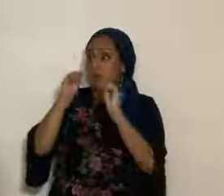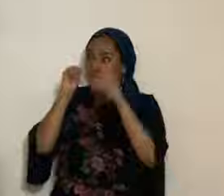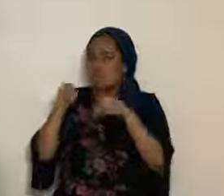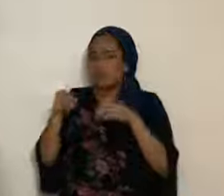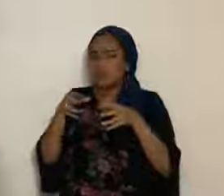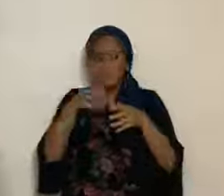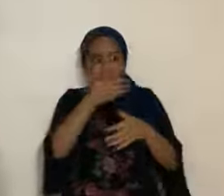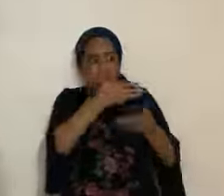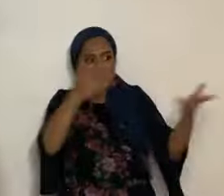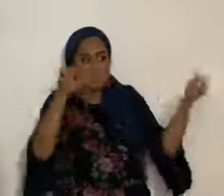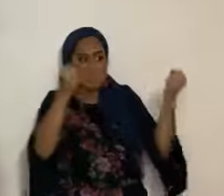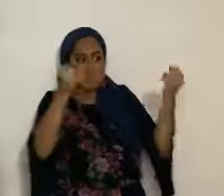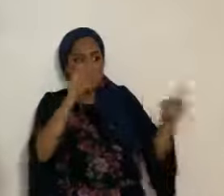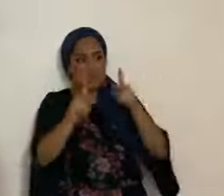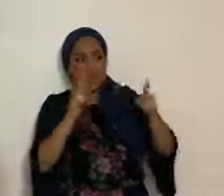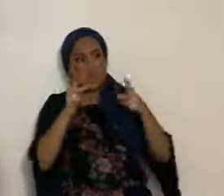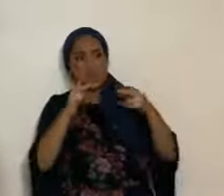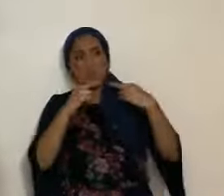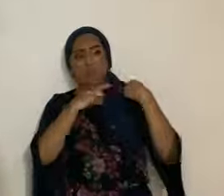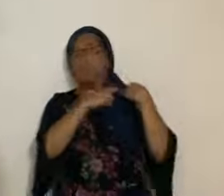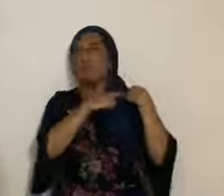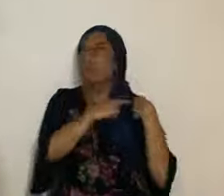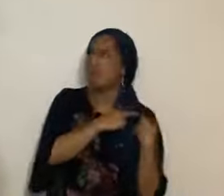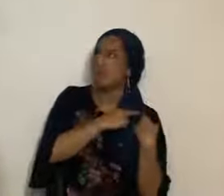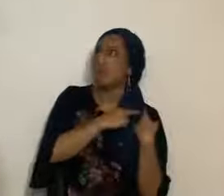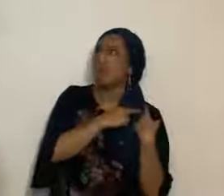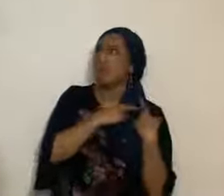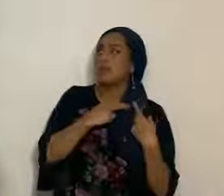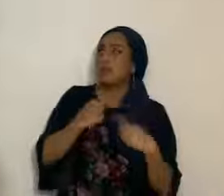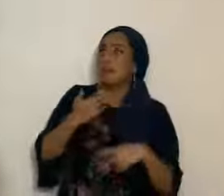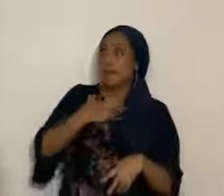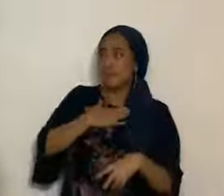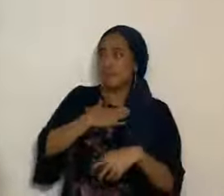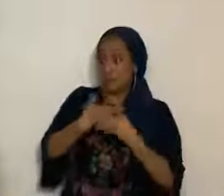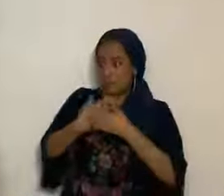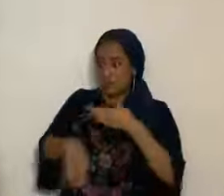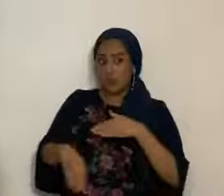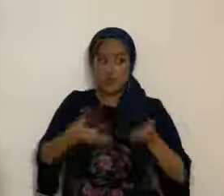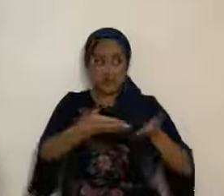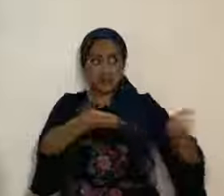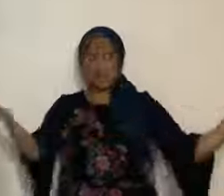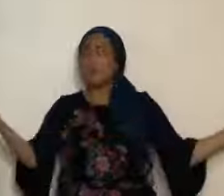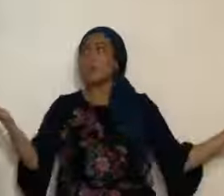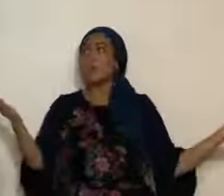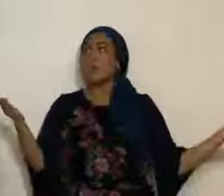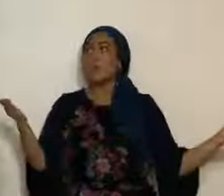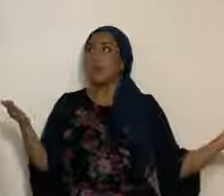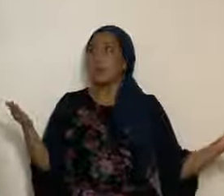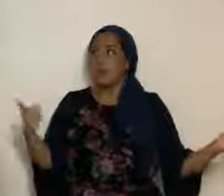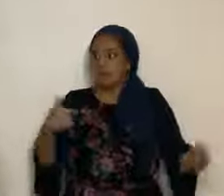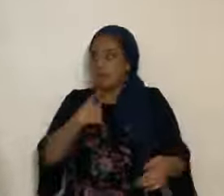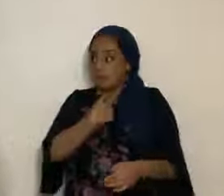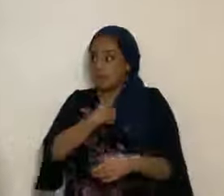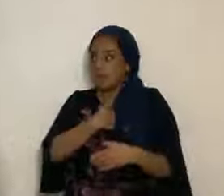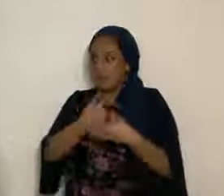este pueblo sobre mí? ¿Concebí yo a todo este pueblo? ¿Lo engendré yo para que